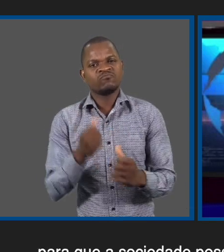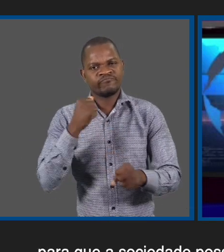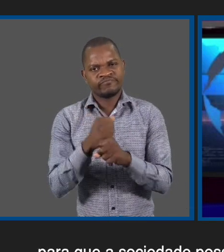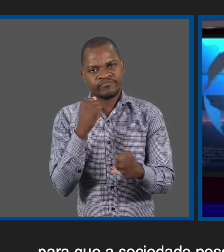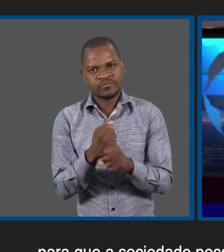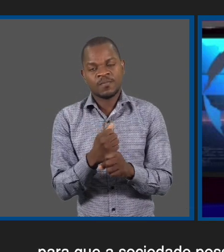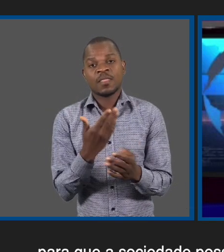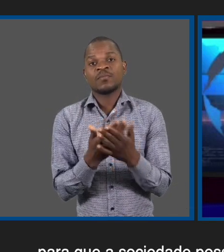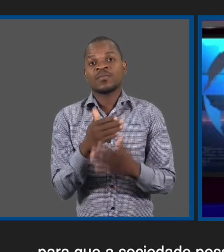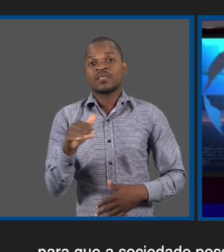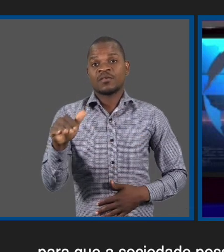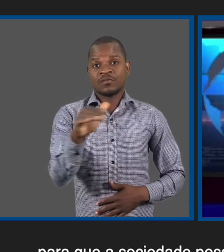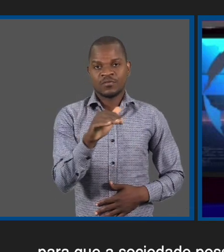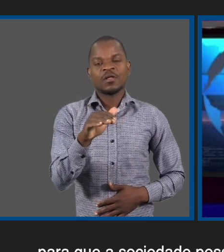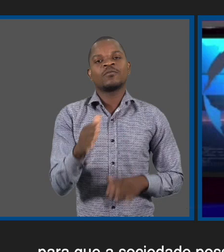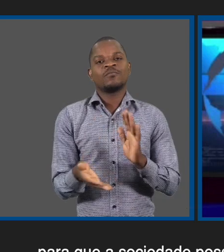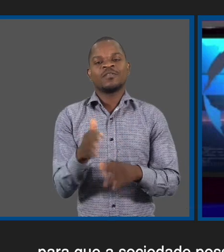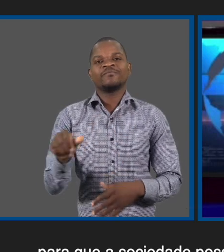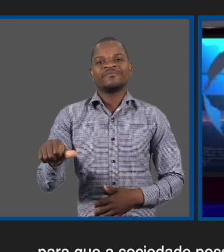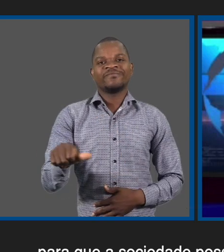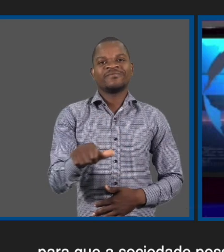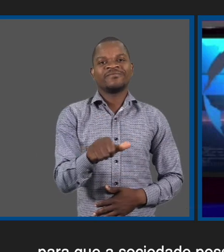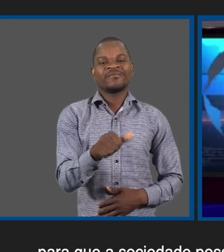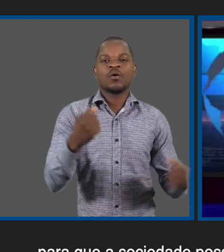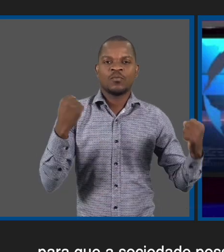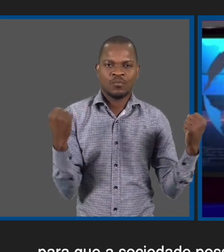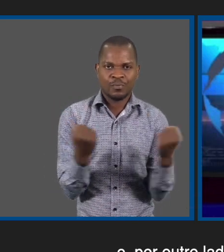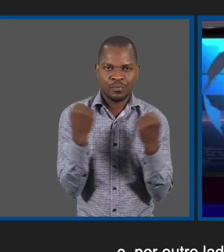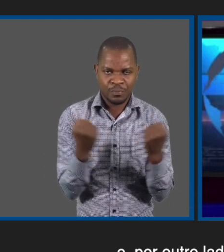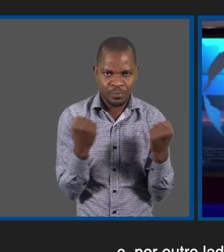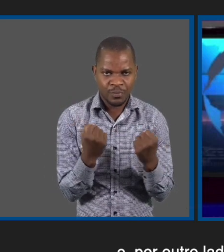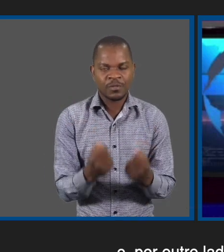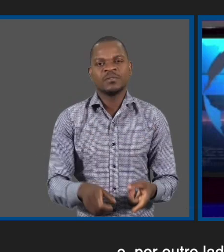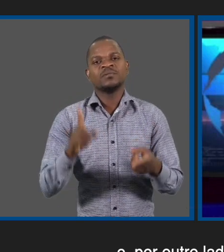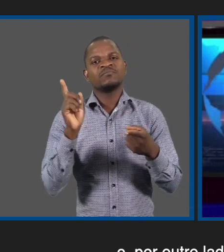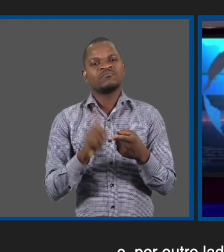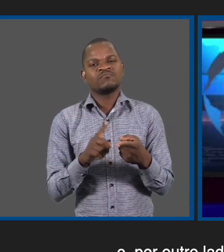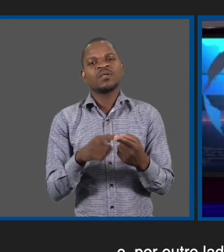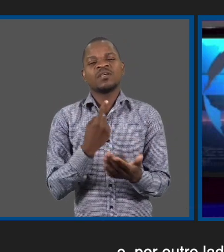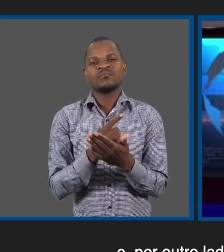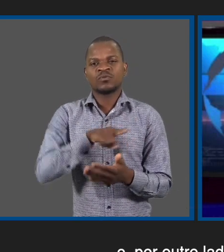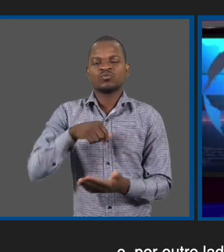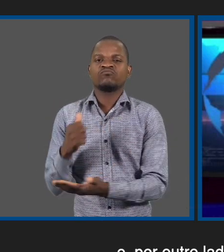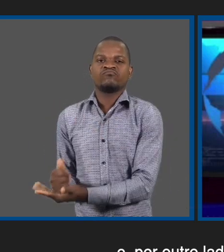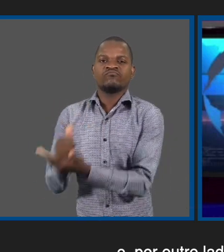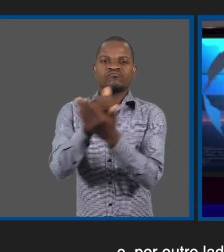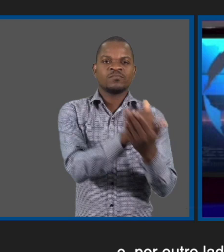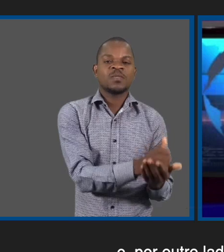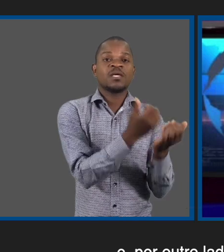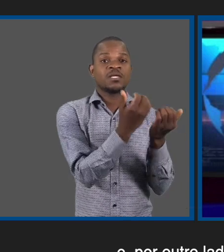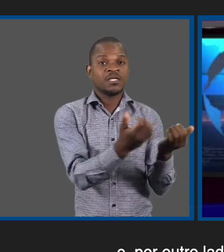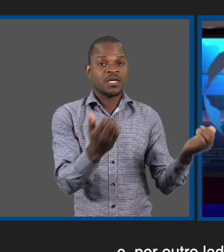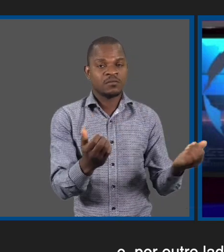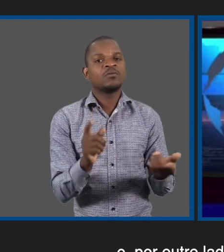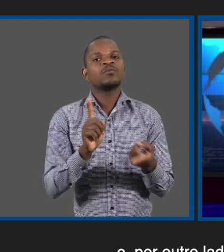ações concretas, para que a sociedade possa recuperar o mais rápido possível. E, por outro lado, ajudemos as